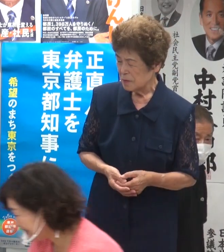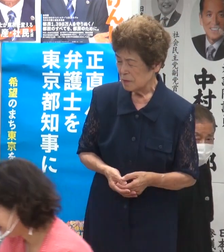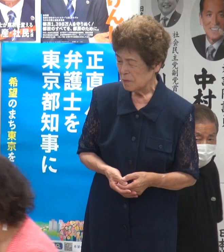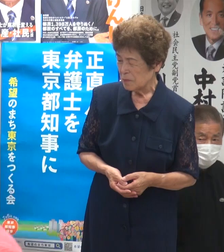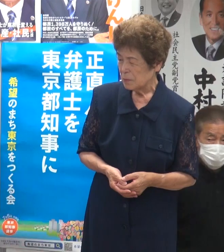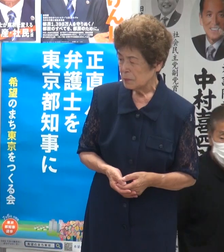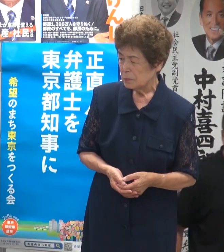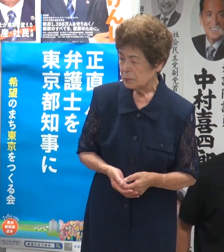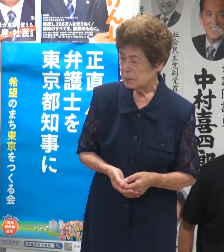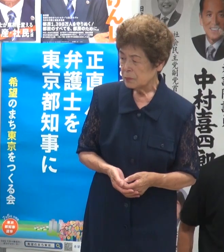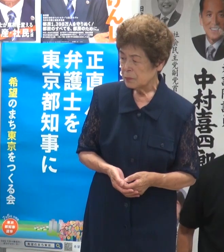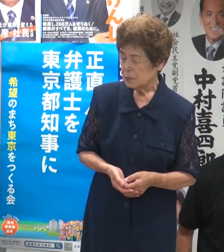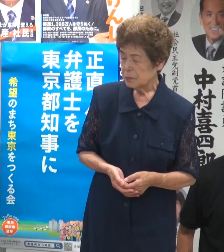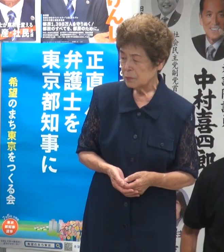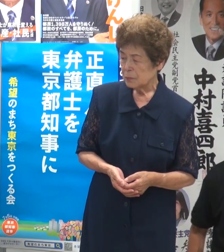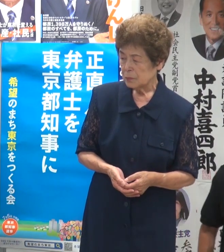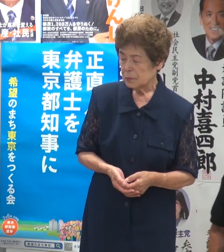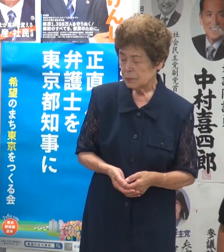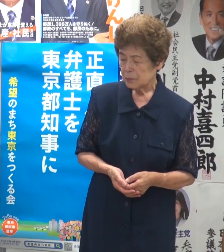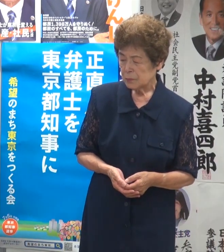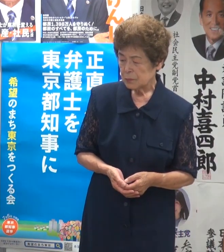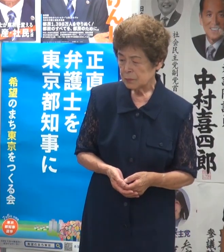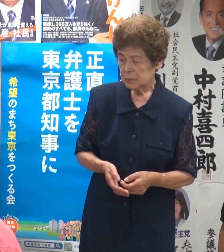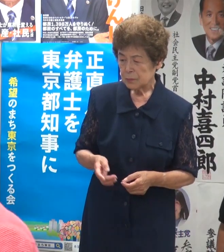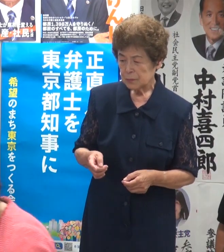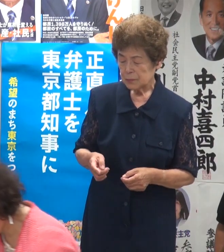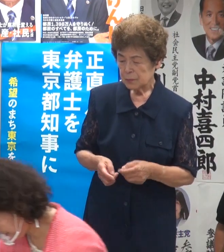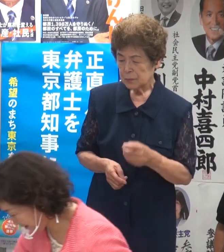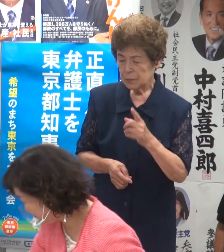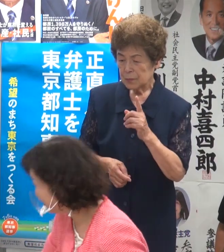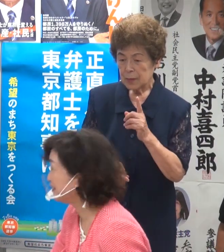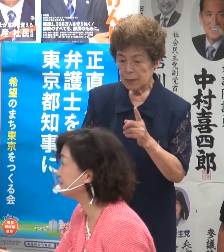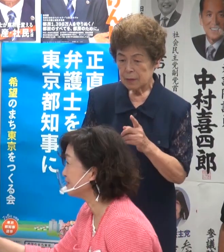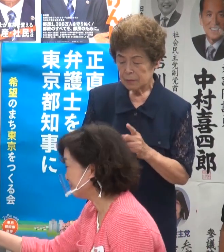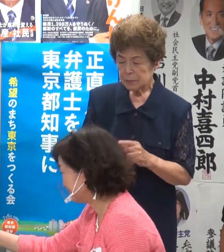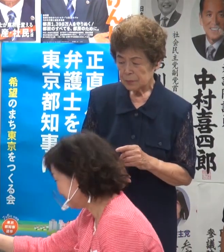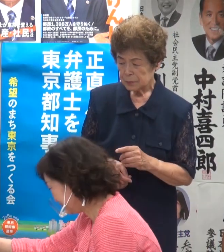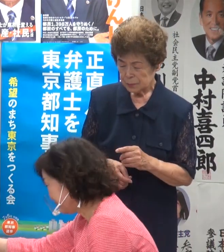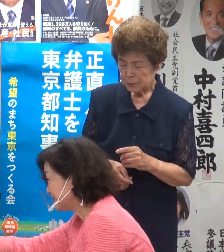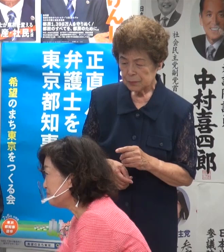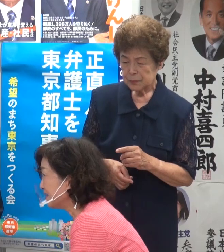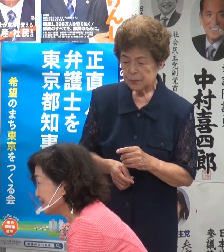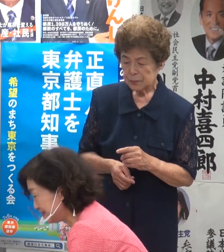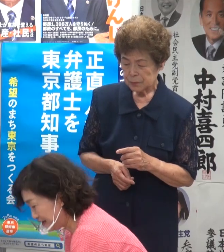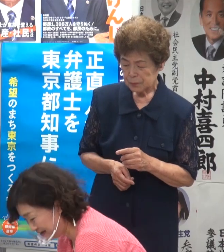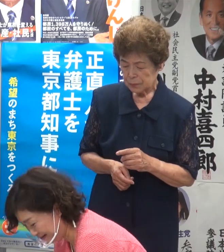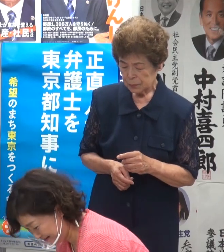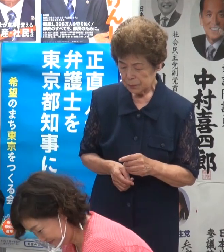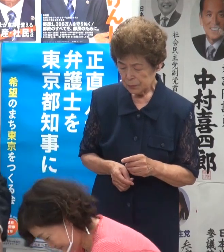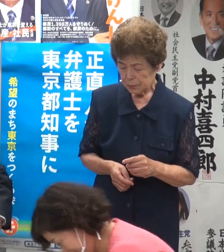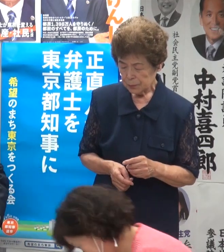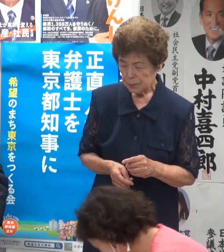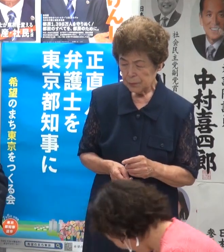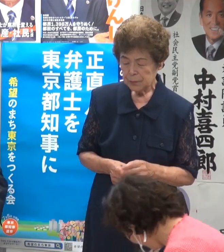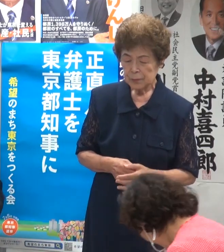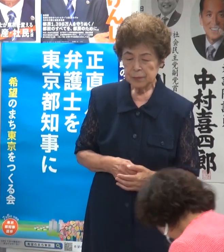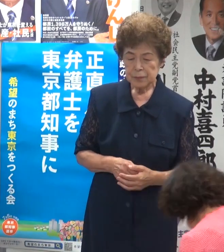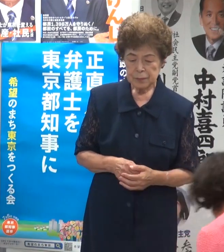質問で、1つ目は小池知事への手法についてで、2つ目はネット選挙、全般ですね。はい、